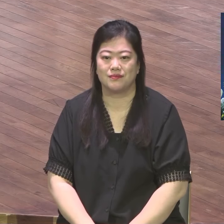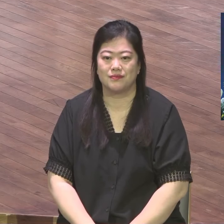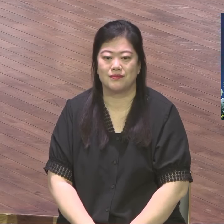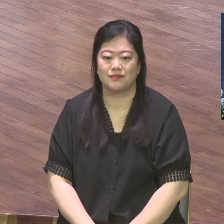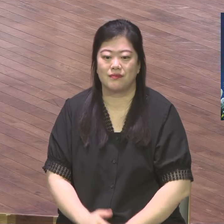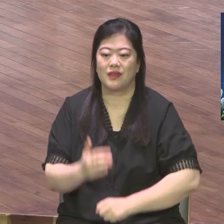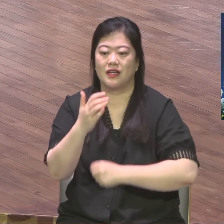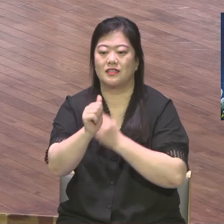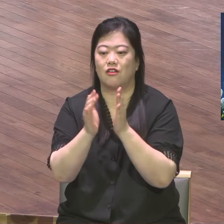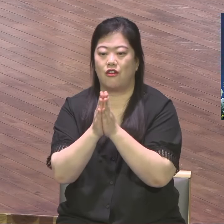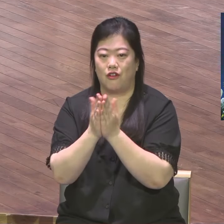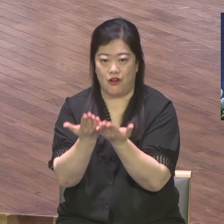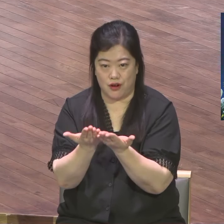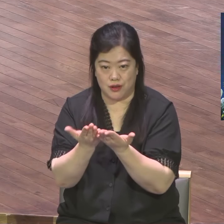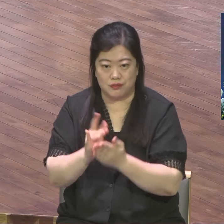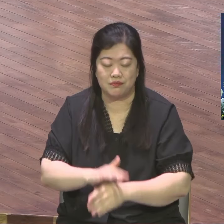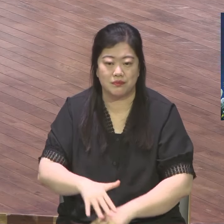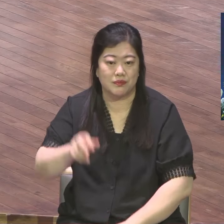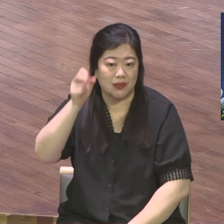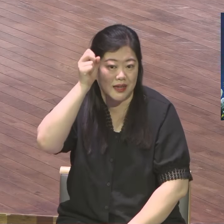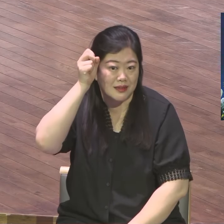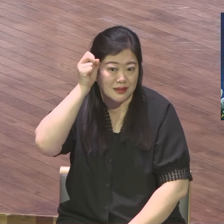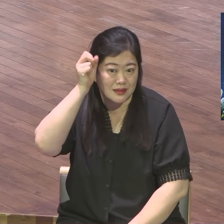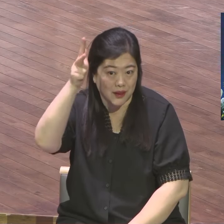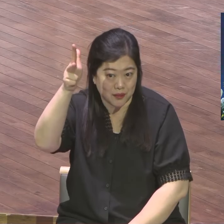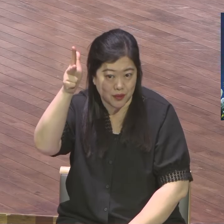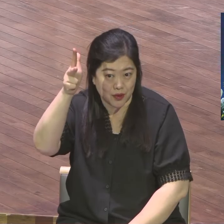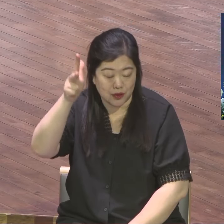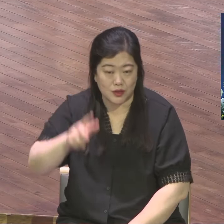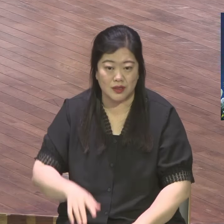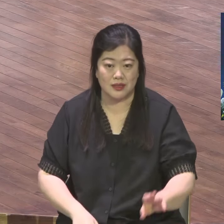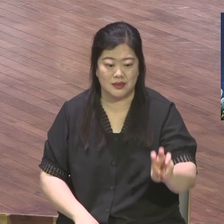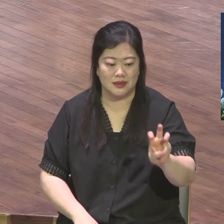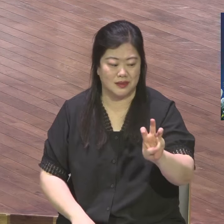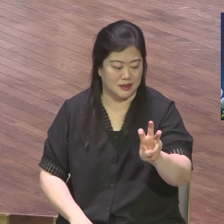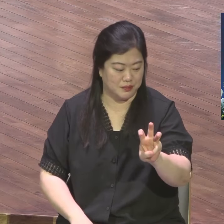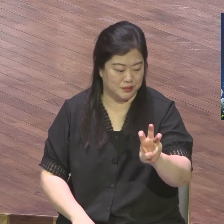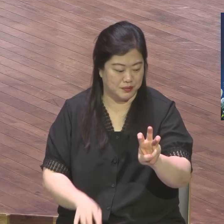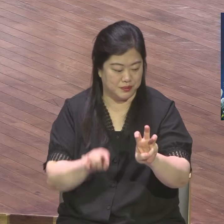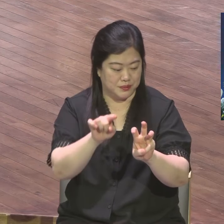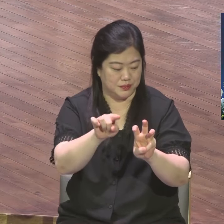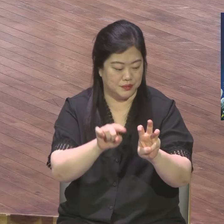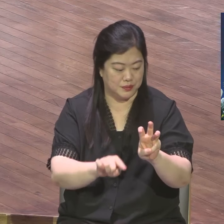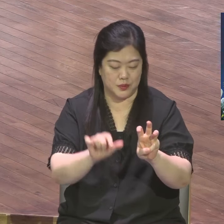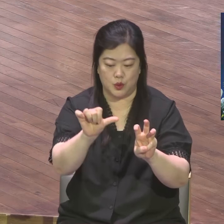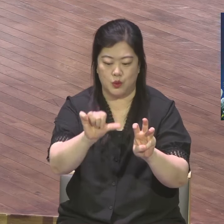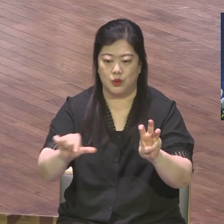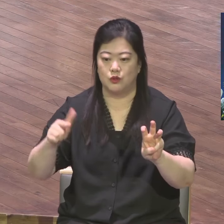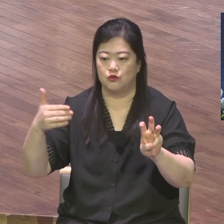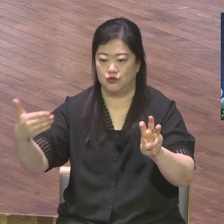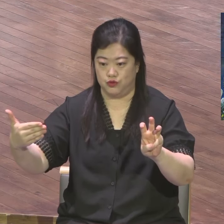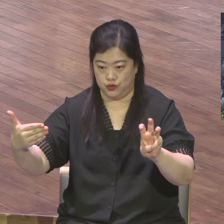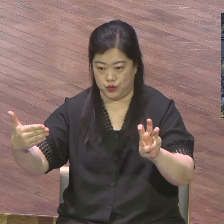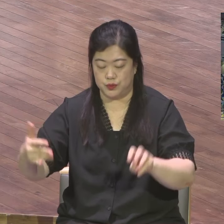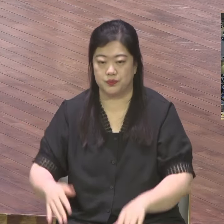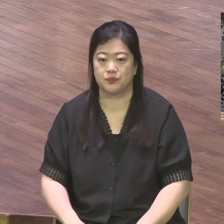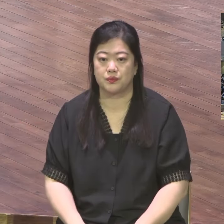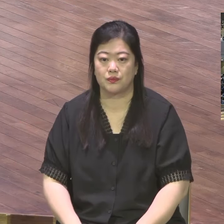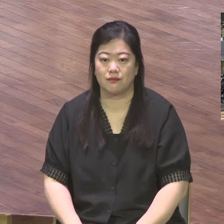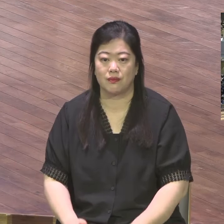하나님 말씀 잠언 30장 5절로 우리 9절까지 한 절씩 교독합니다.